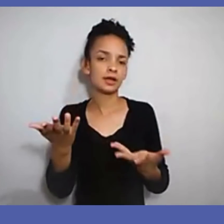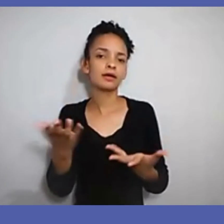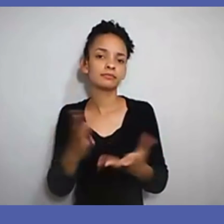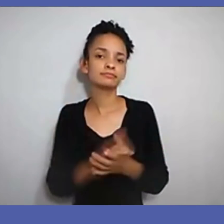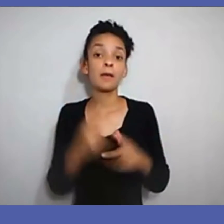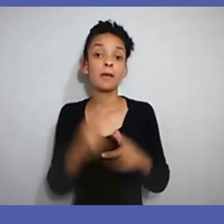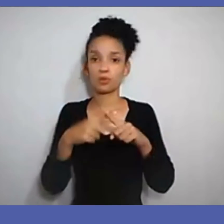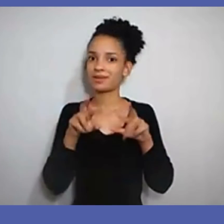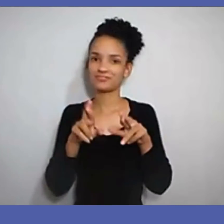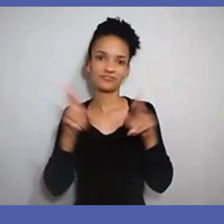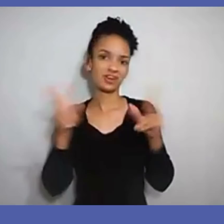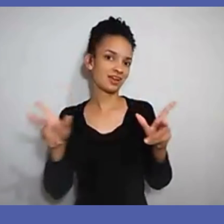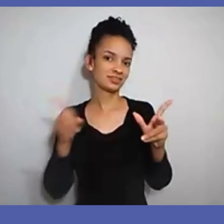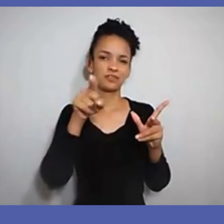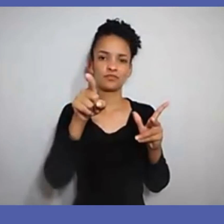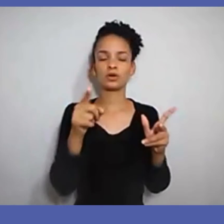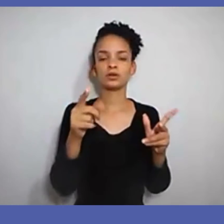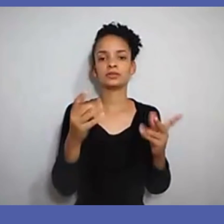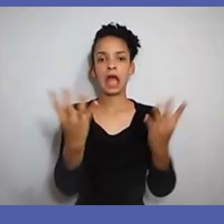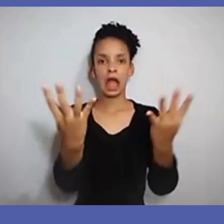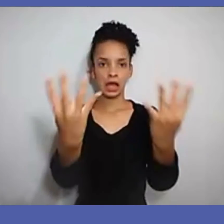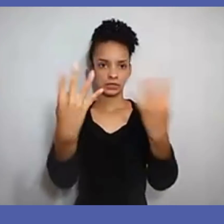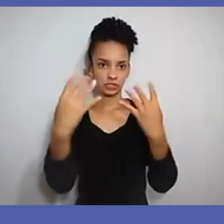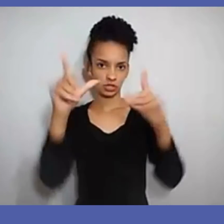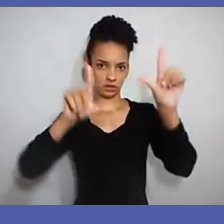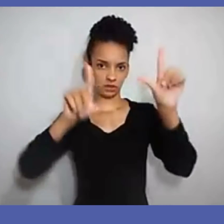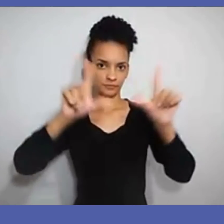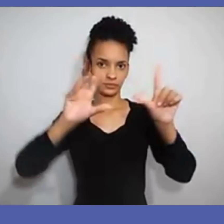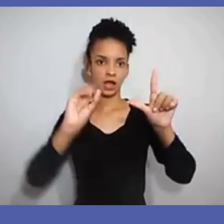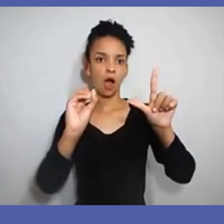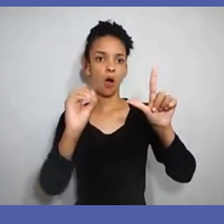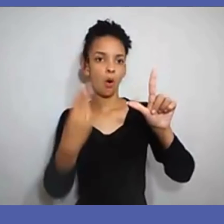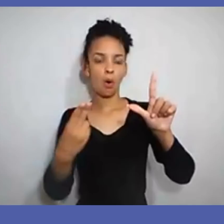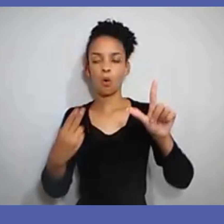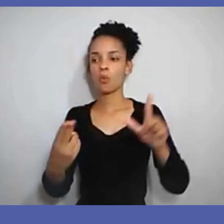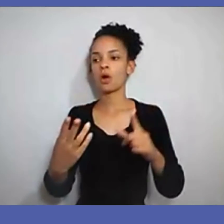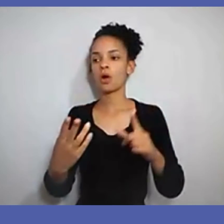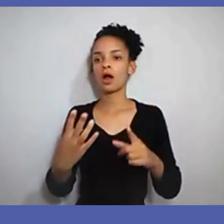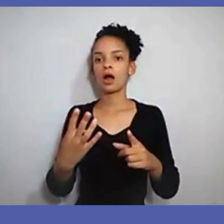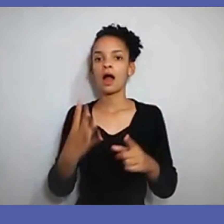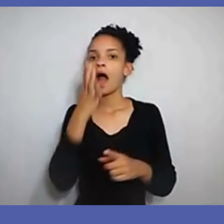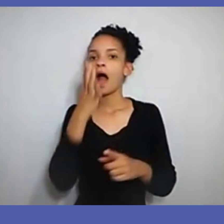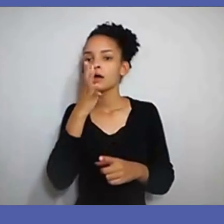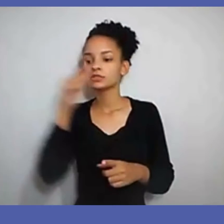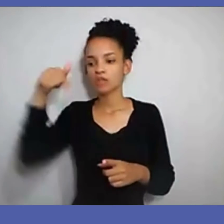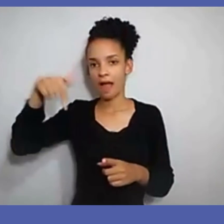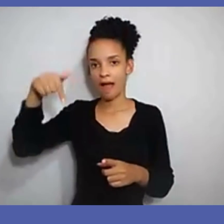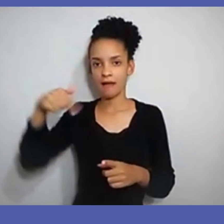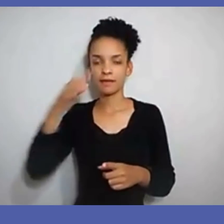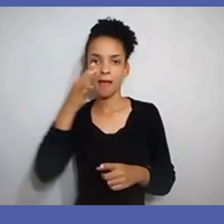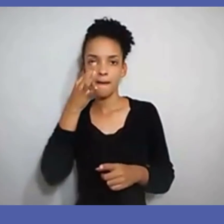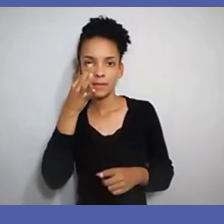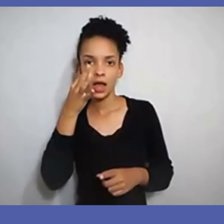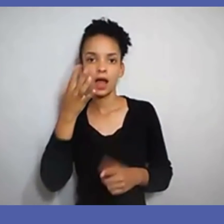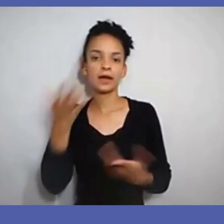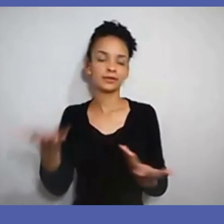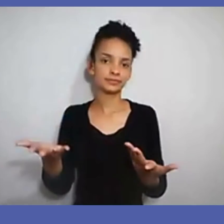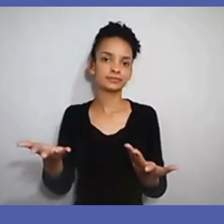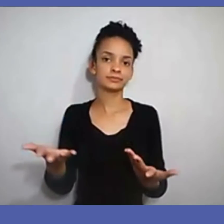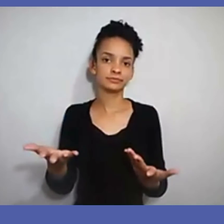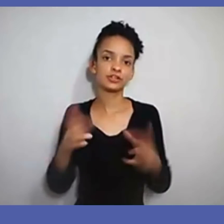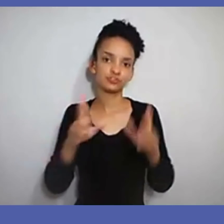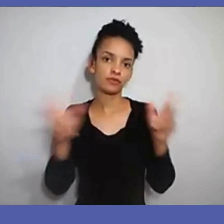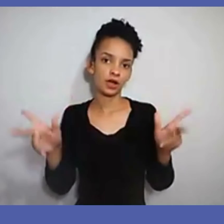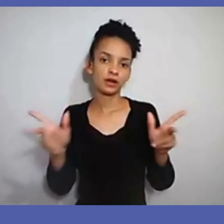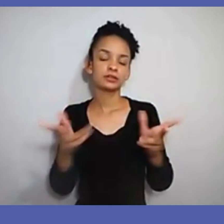tem uma diferença, tá bom? Então as reuniões presenciais, né? Vamos prestigiar, porque isso vai ser